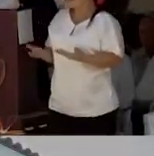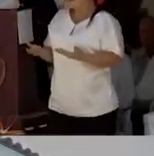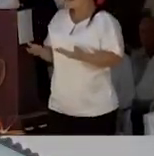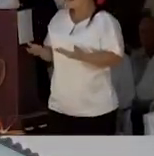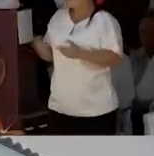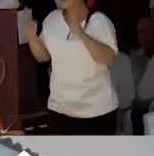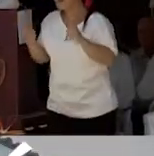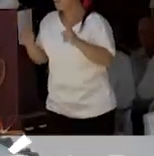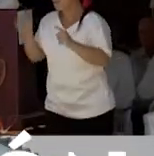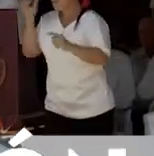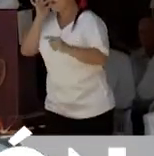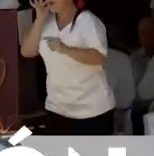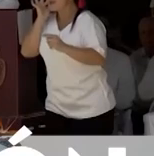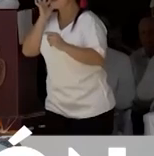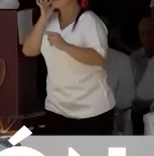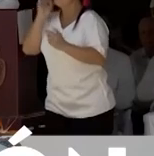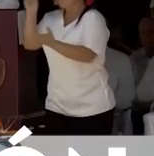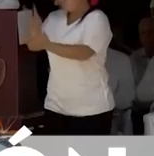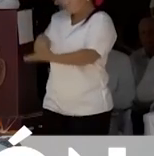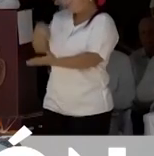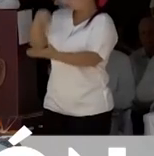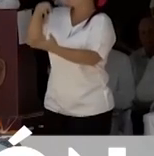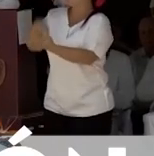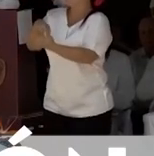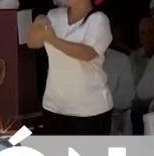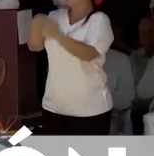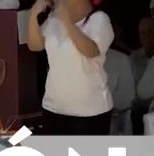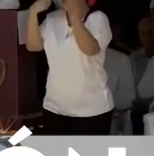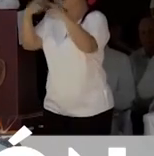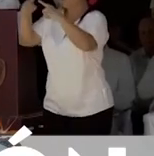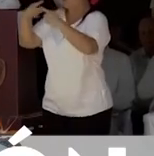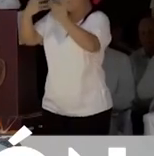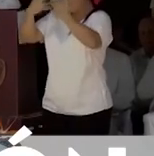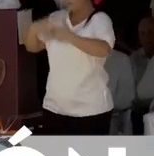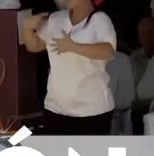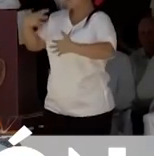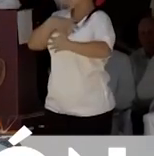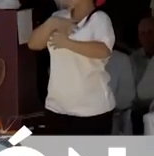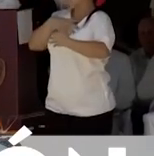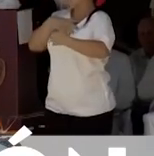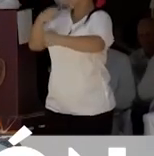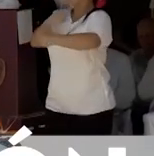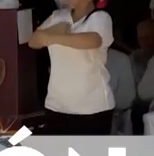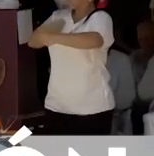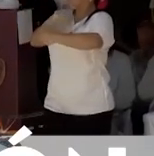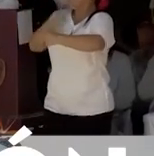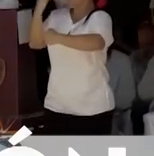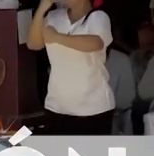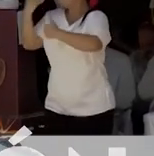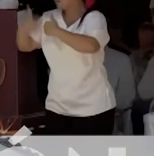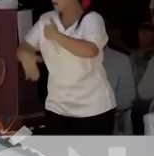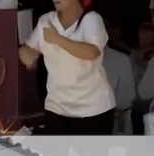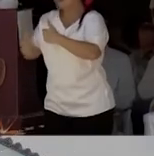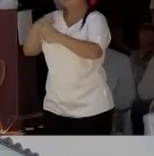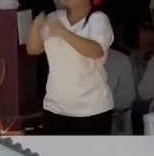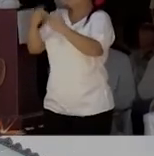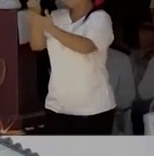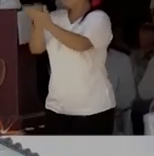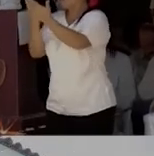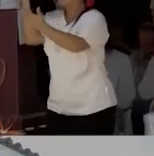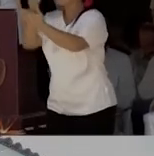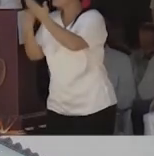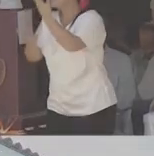mayo del 2022, trabajando, decidiendo, mejorando, un día a la vez, con un